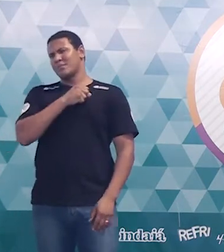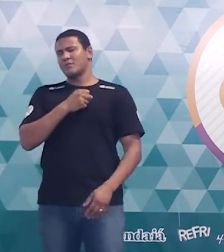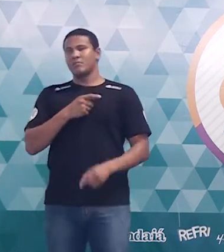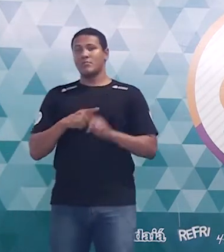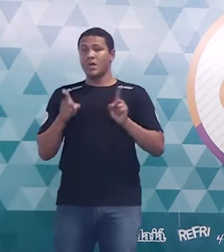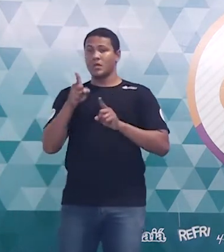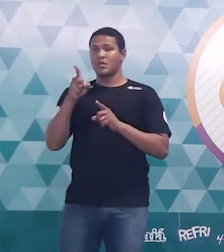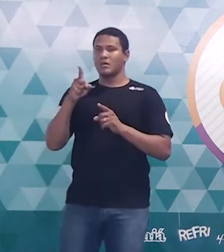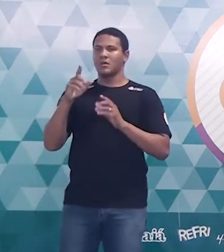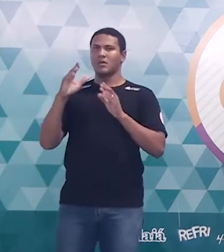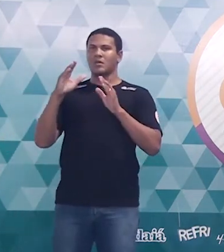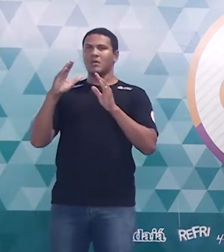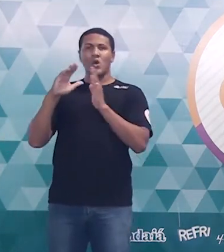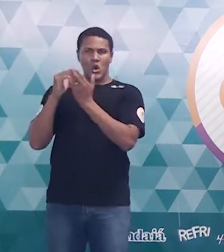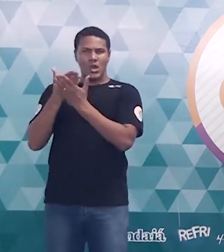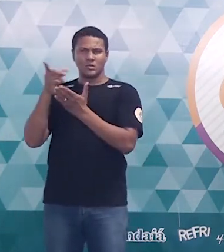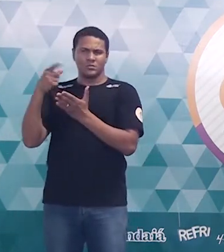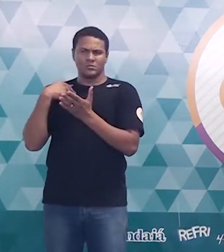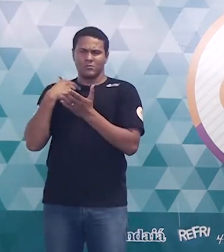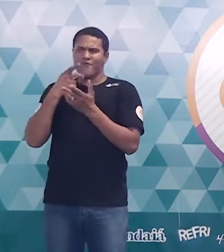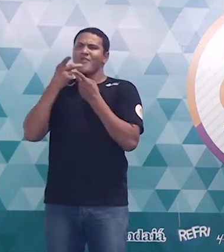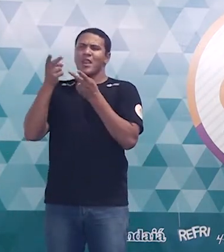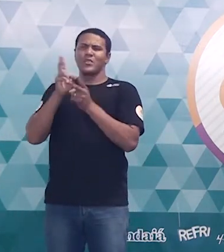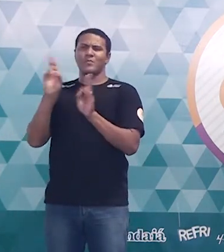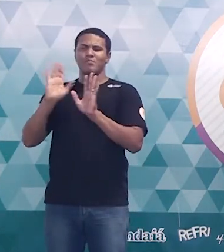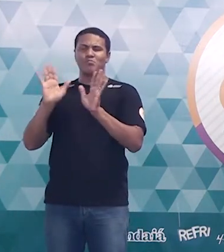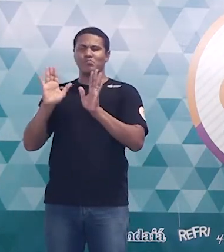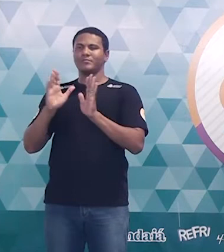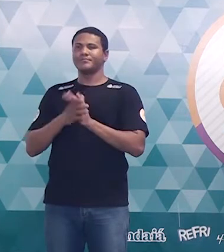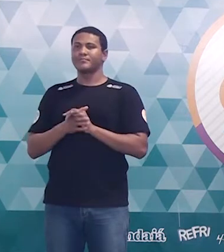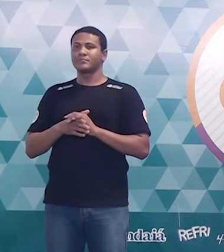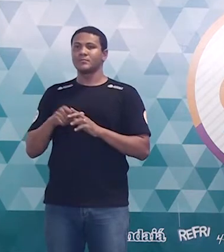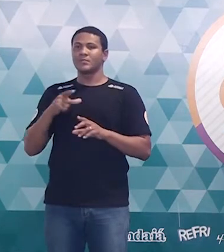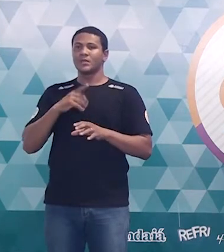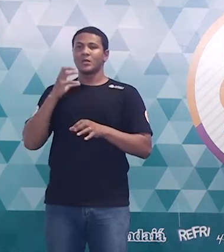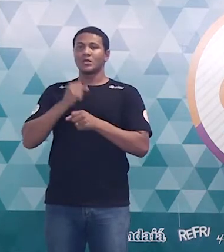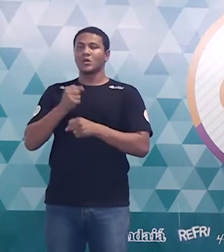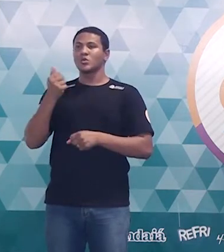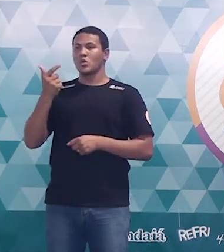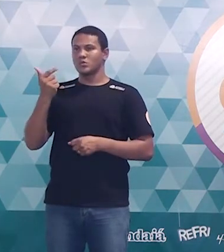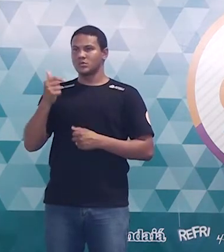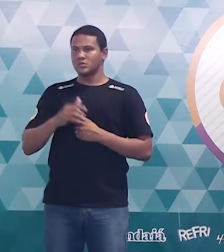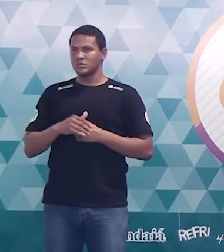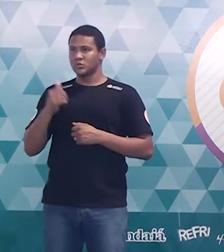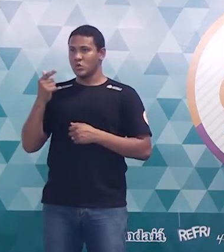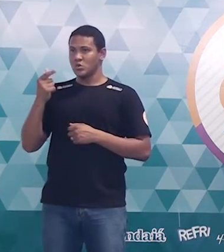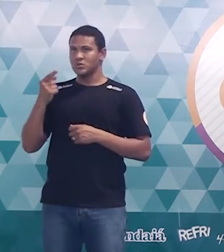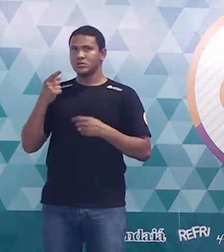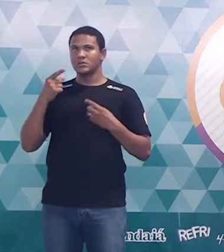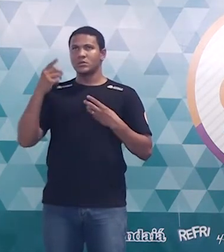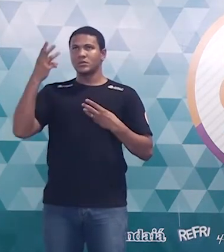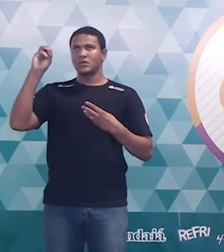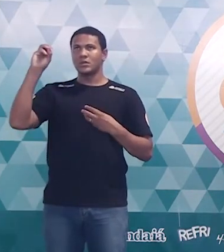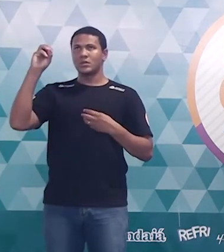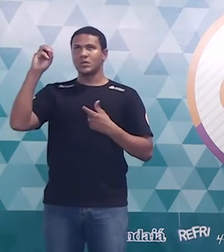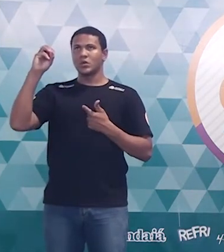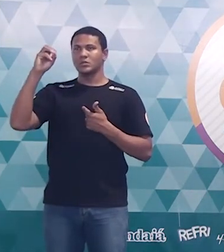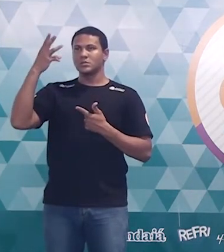colégio, não vou citar qual foi, eu fiz 12 pontos. Como é que era a conta? De 12 para 30, faltam